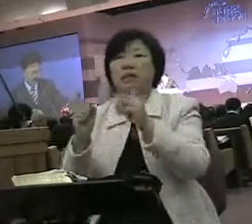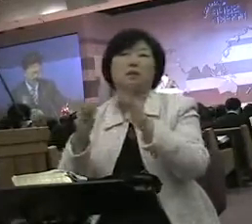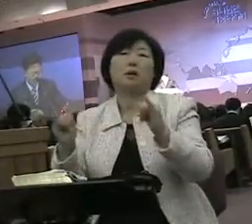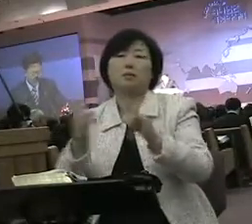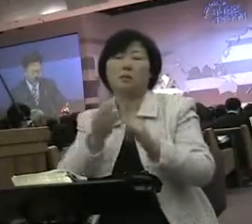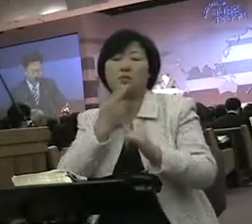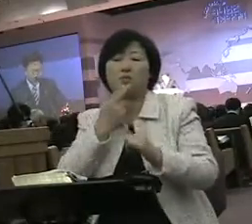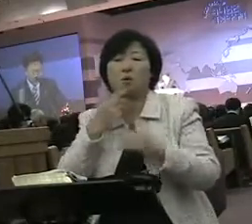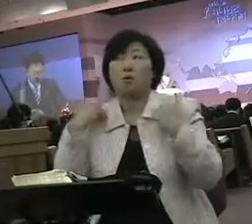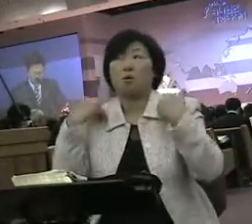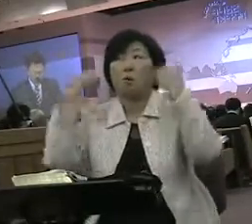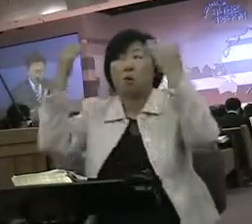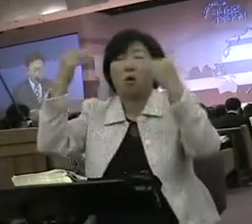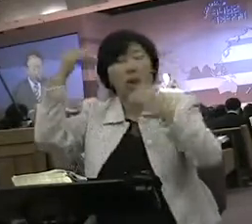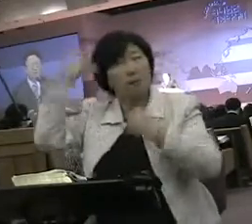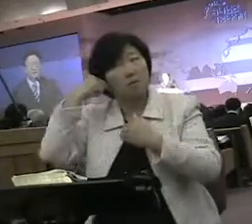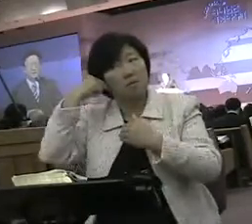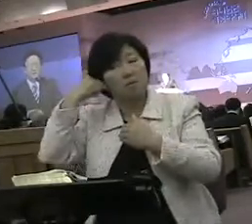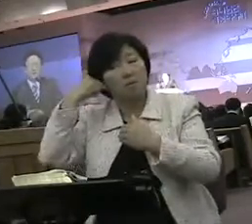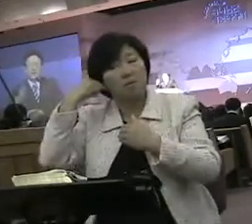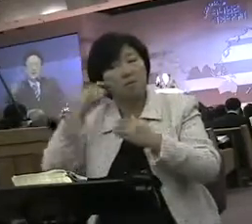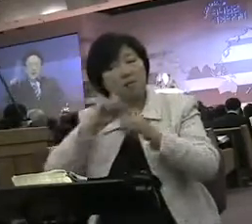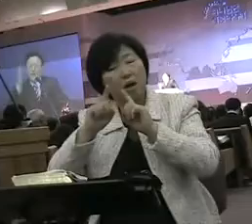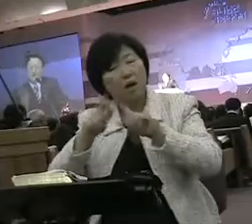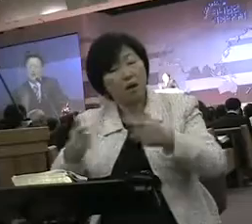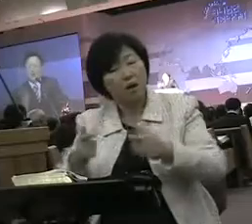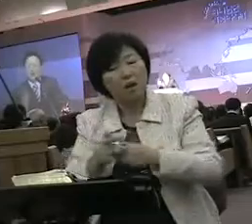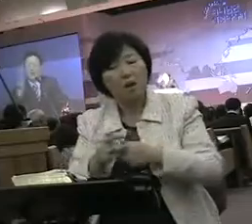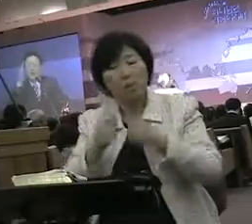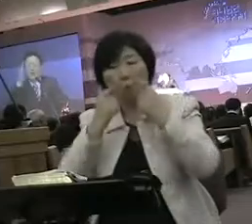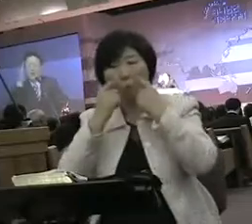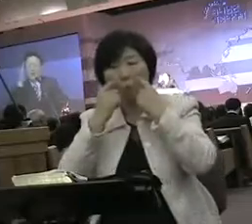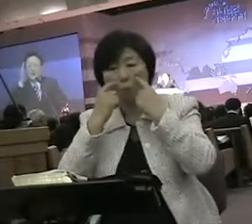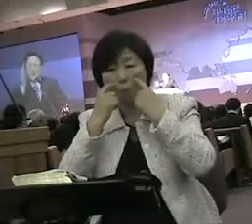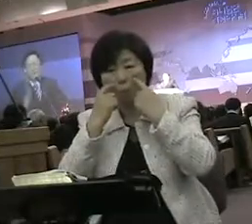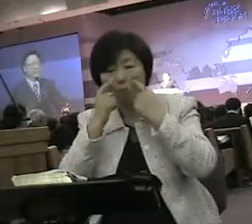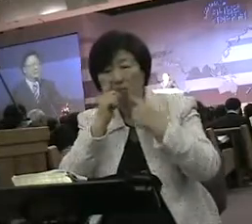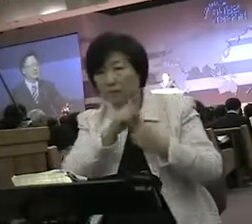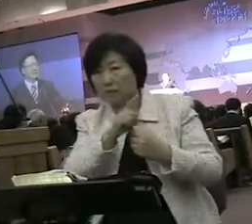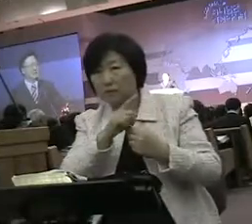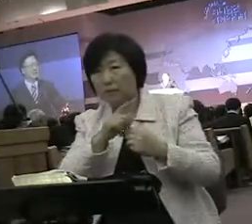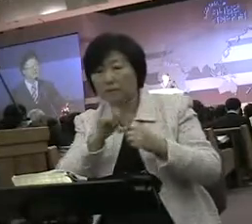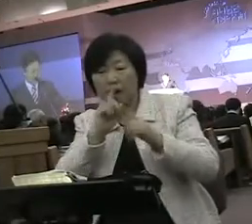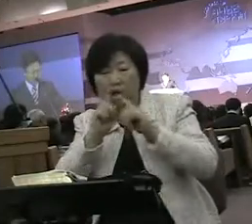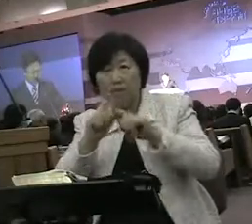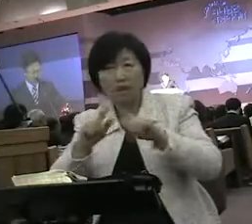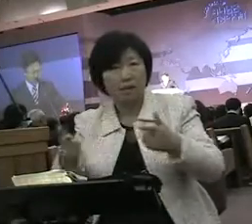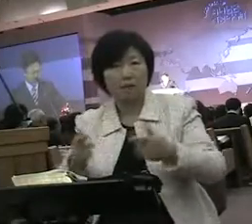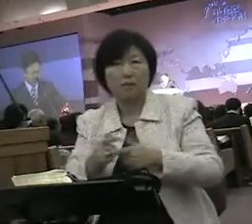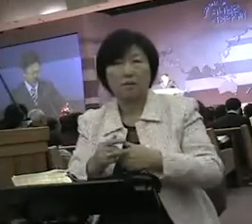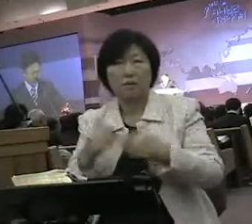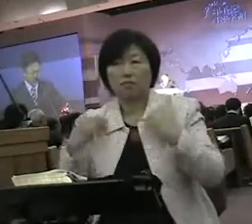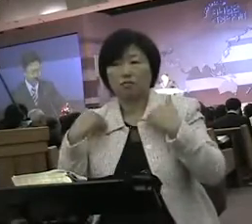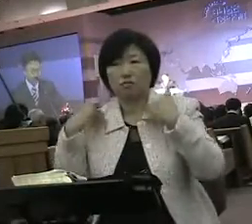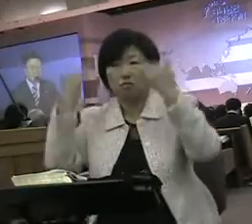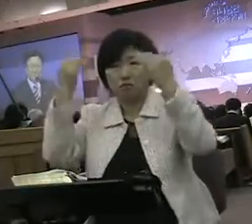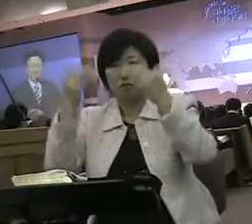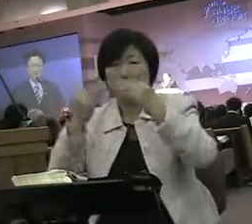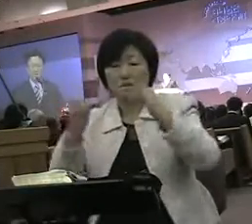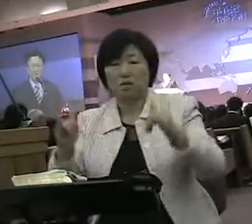사람은 감정으로도 느낌으로도 말하지 않습니다. 팩트라고 그냥 말하지 않습니다. 성숙한